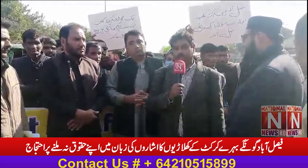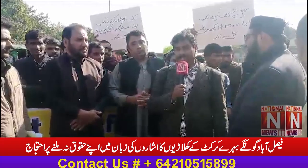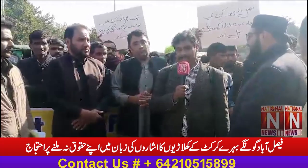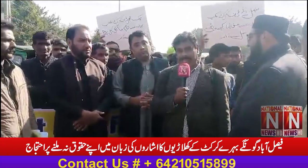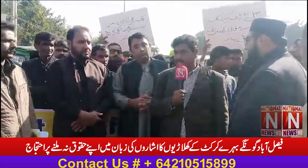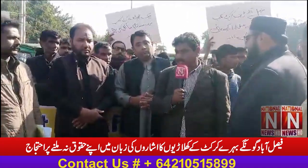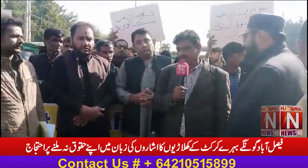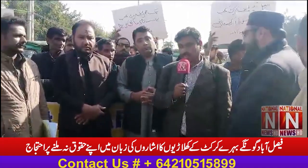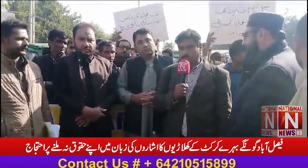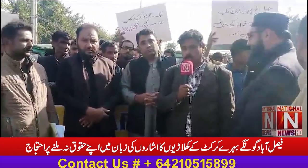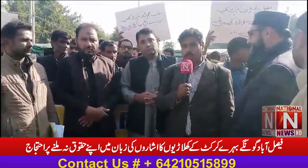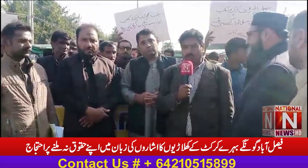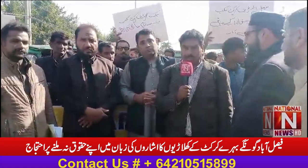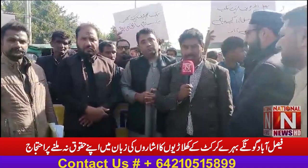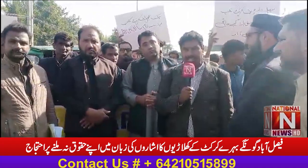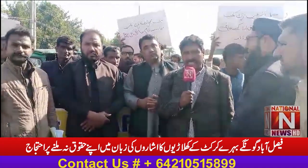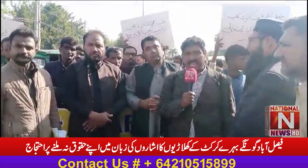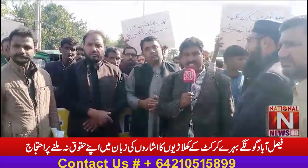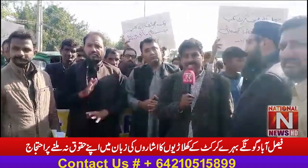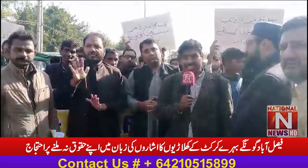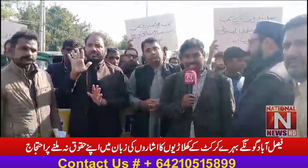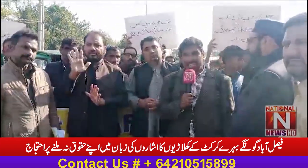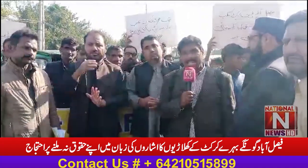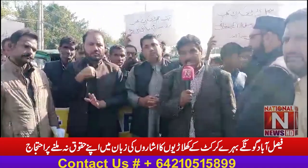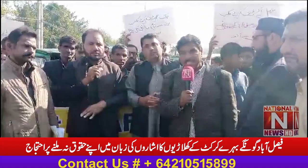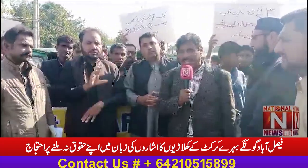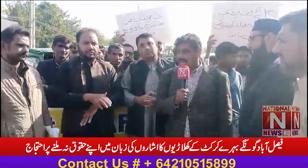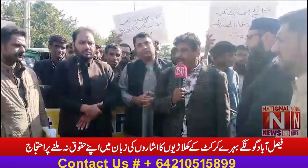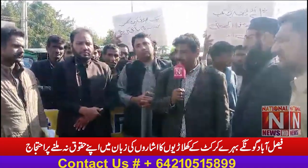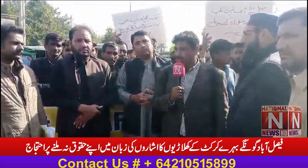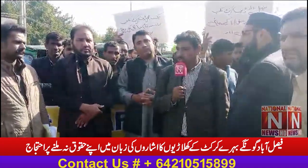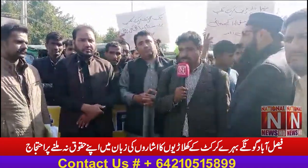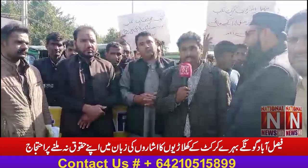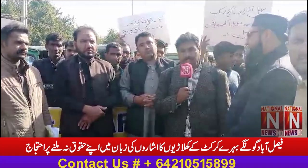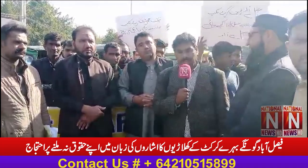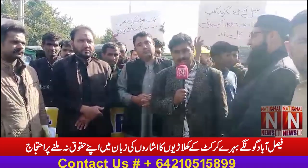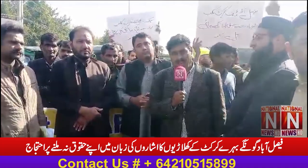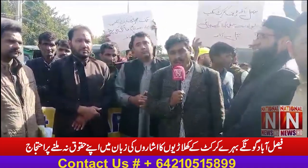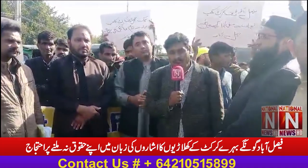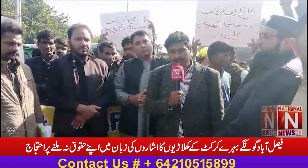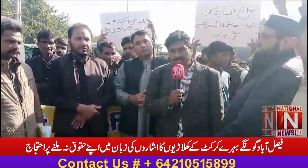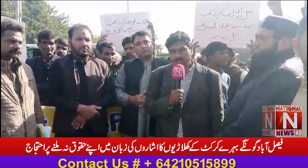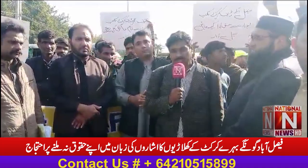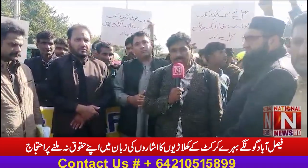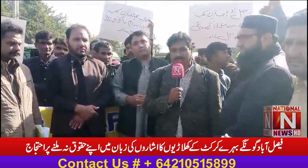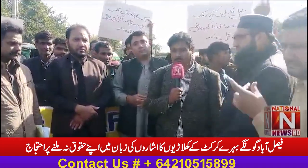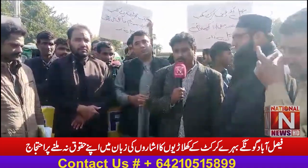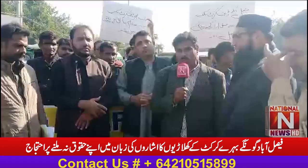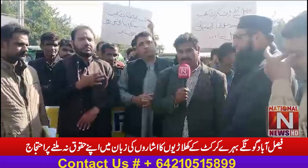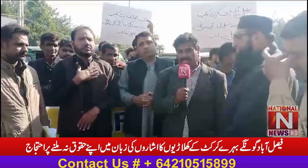उसी तरह इन खुसी लोगों को नजर